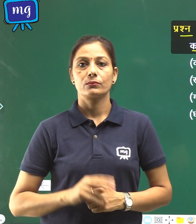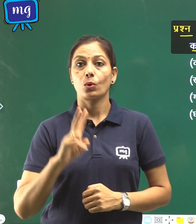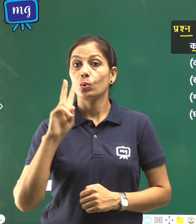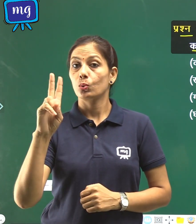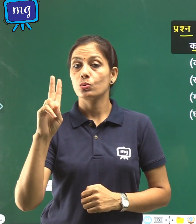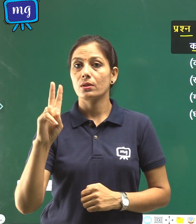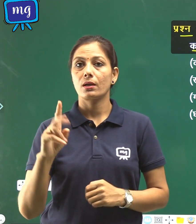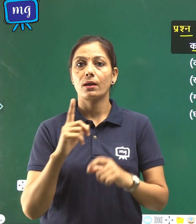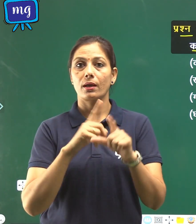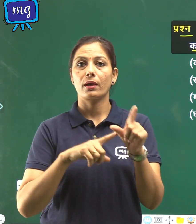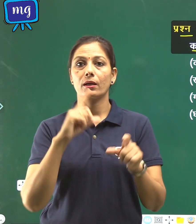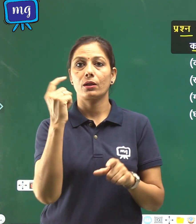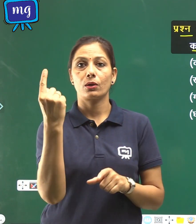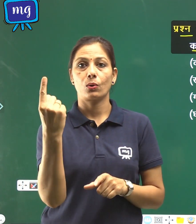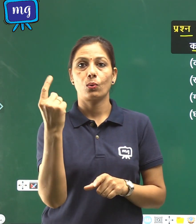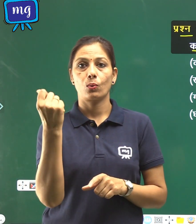दूसरा 1920 में,